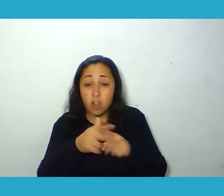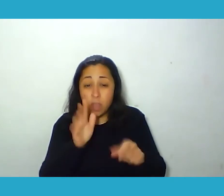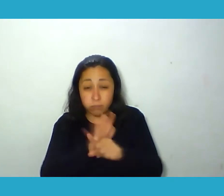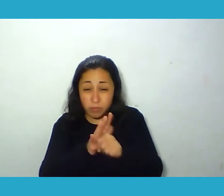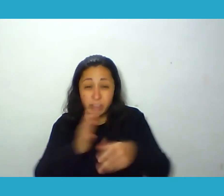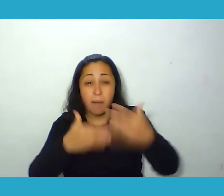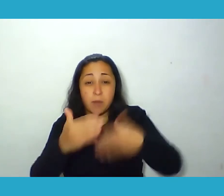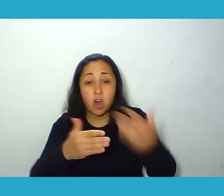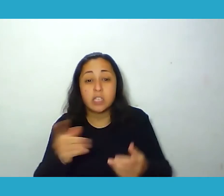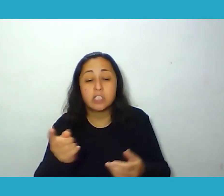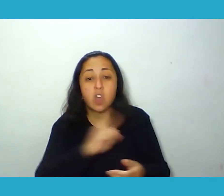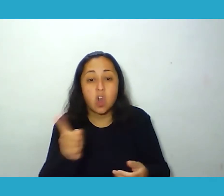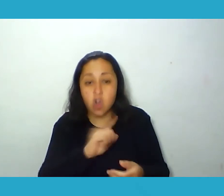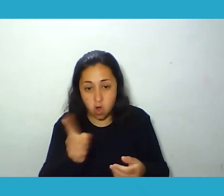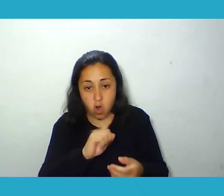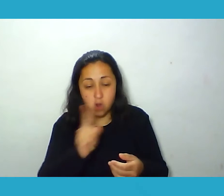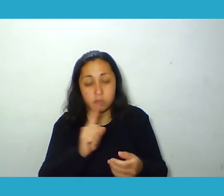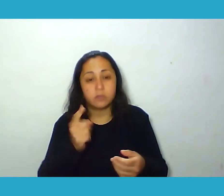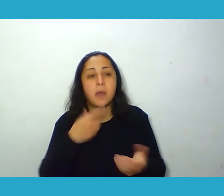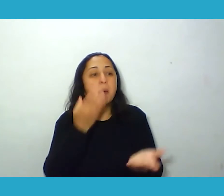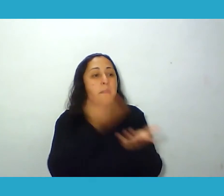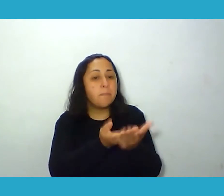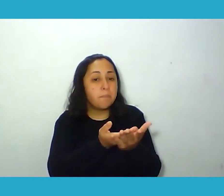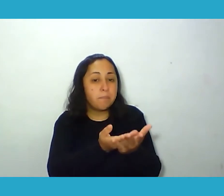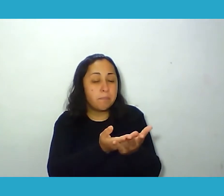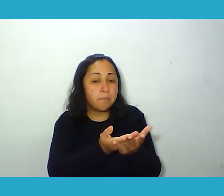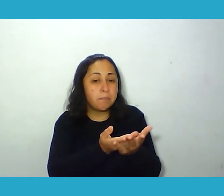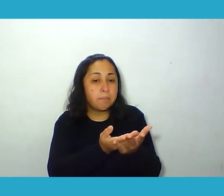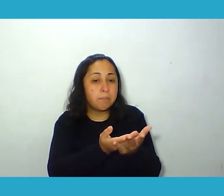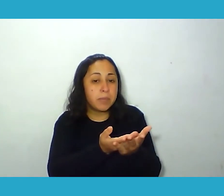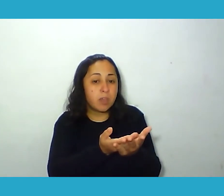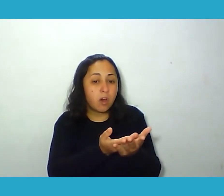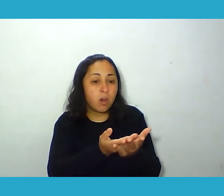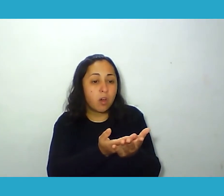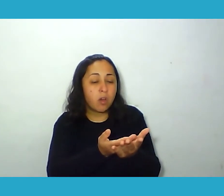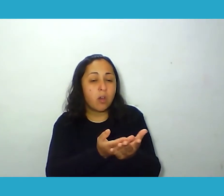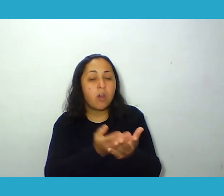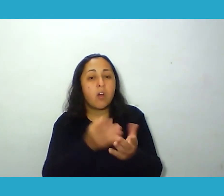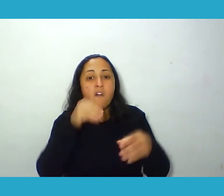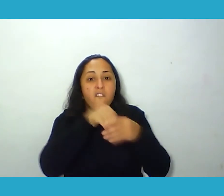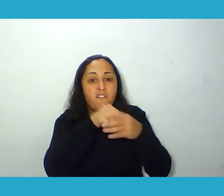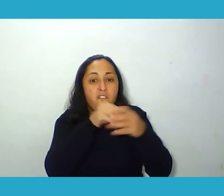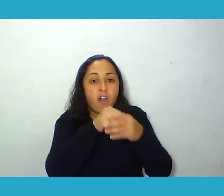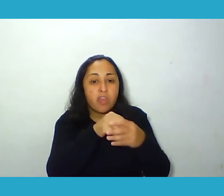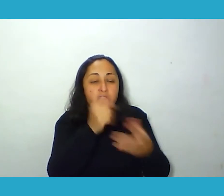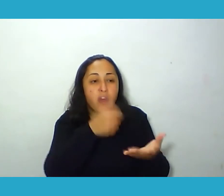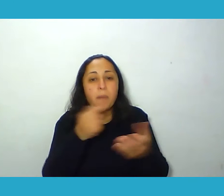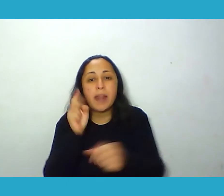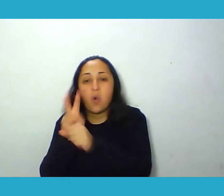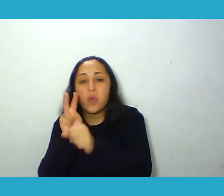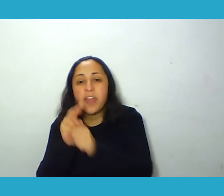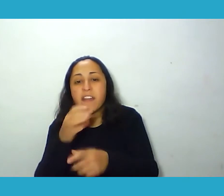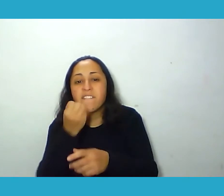progreso. Si dañan el entorno no es progreso. Solicita la suspensión del proyecto de autovía y que los fondos sean reservados para preservar la